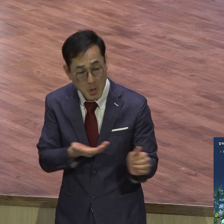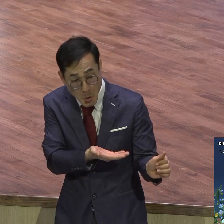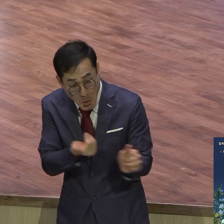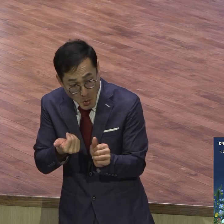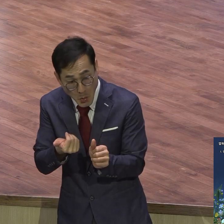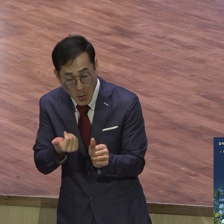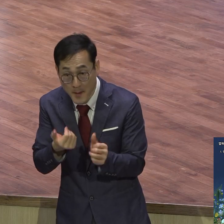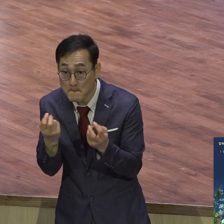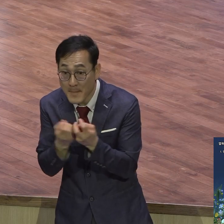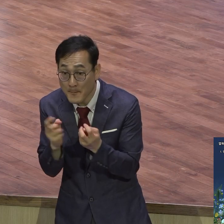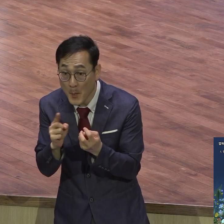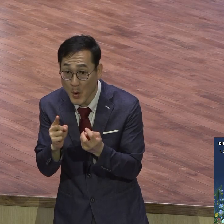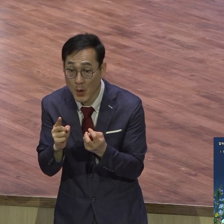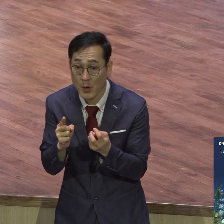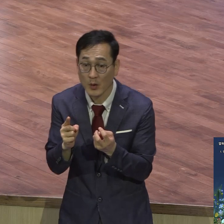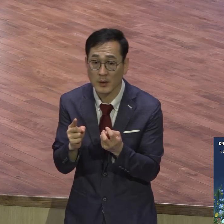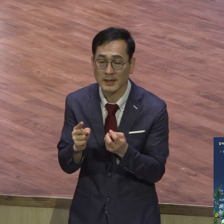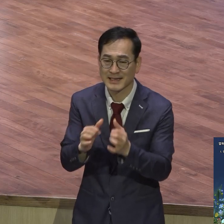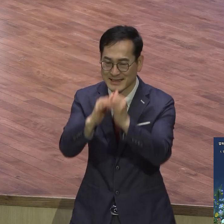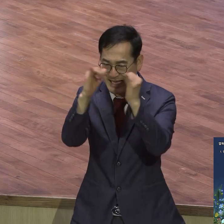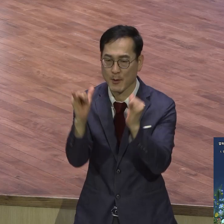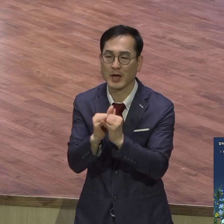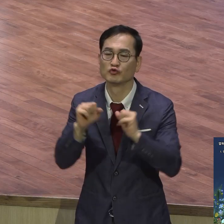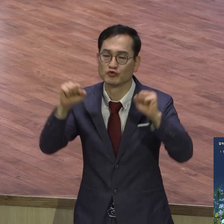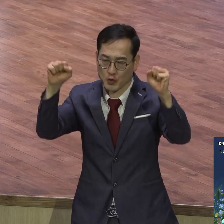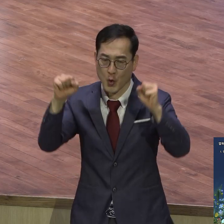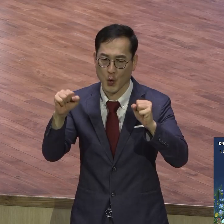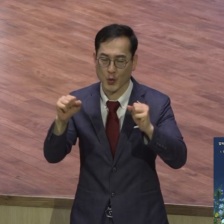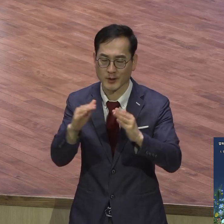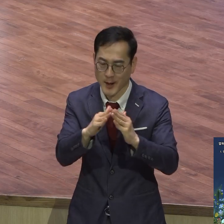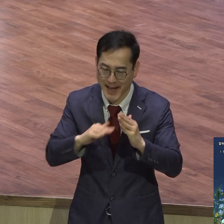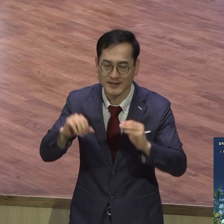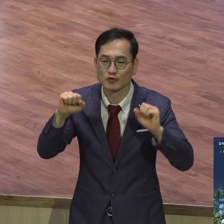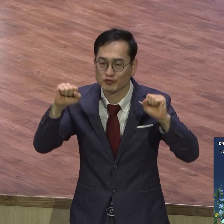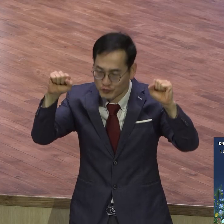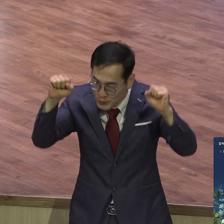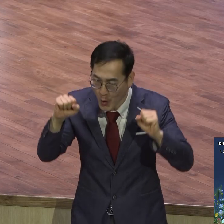박예운동 사람을 사랑하라. 그리고 가정운동입니다. 가정